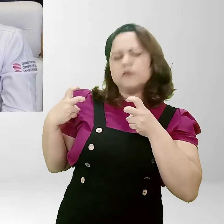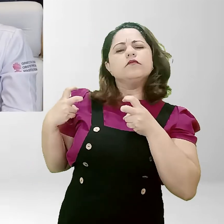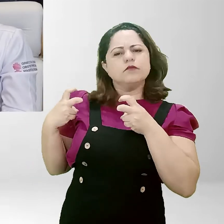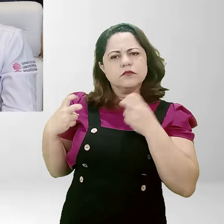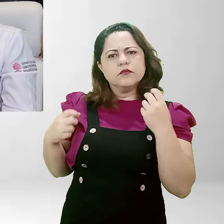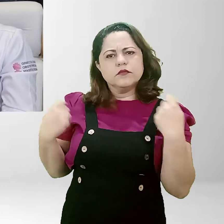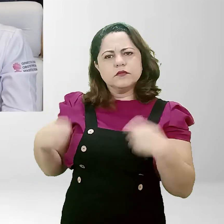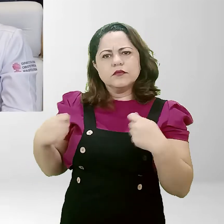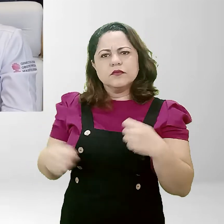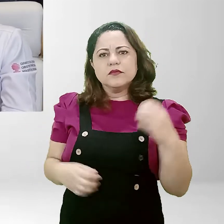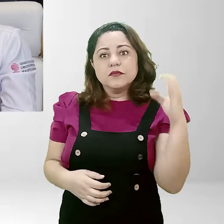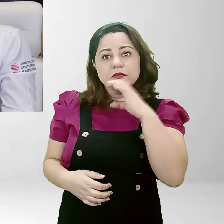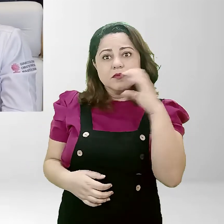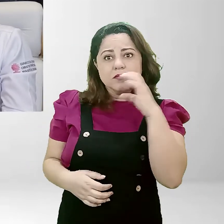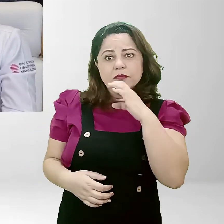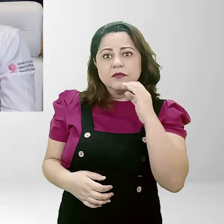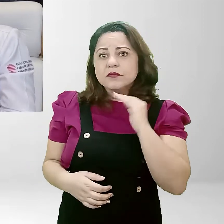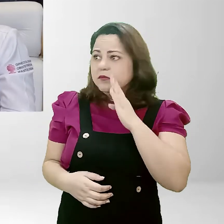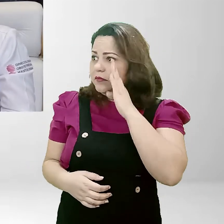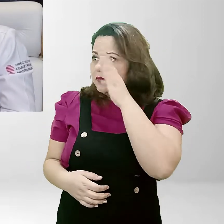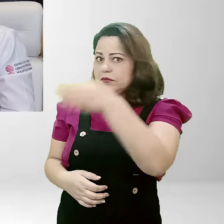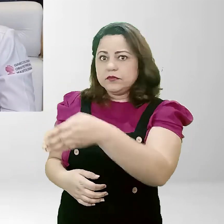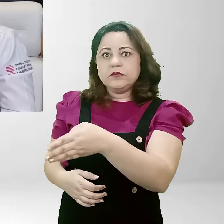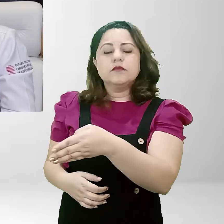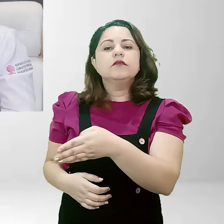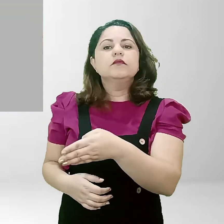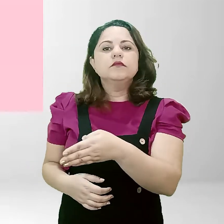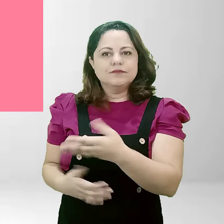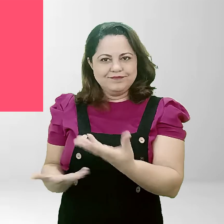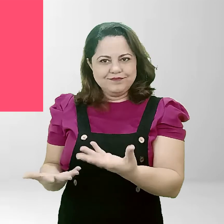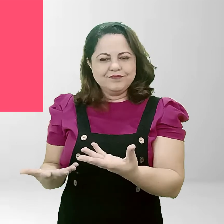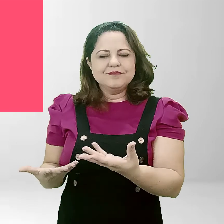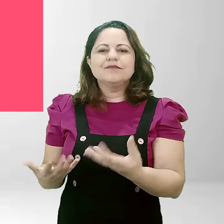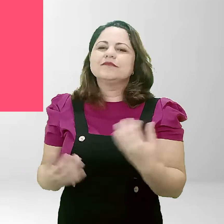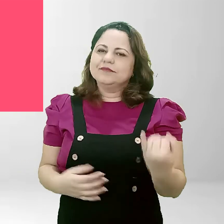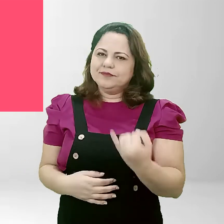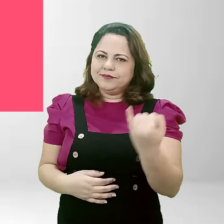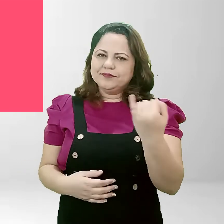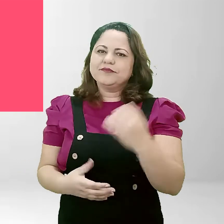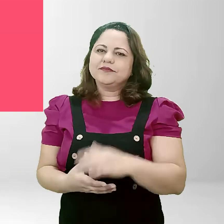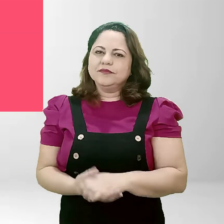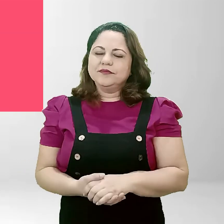eu preciso de uma certa emergência de avaliação.